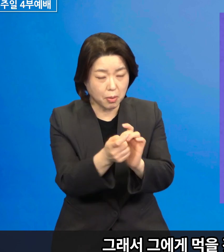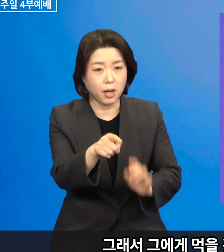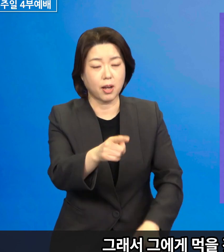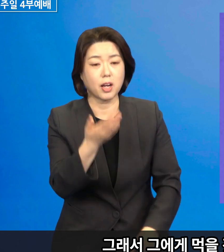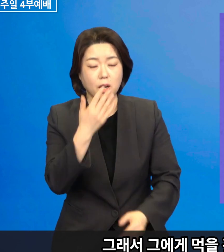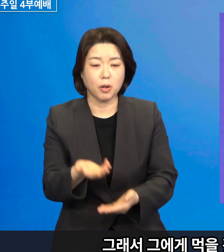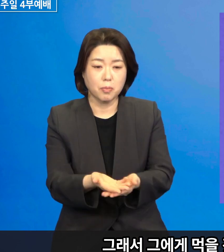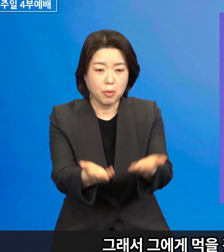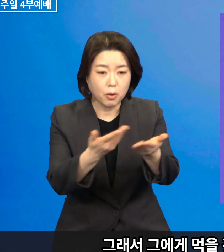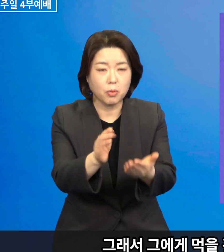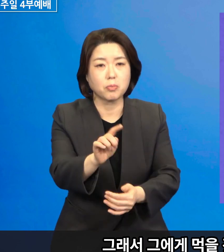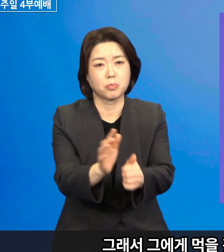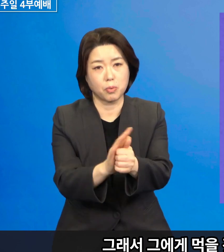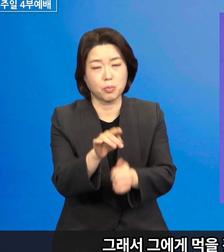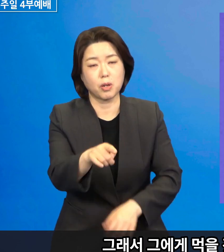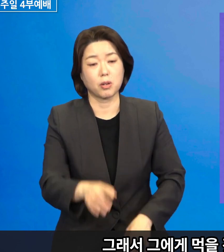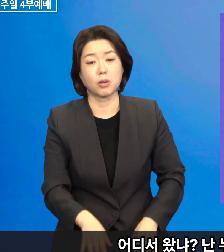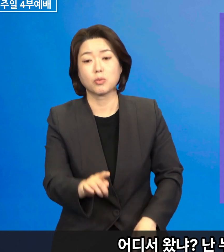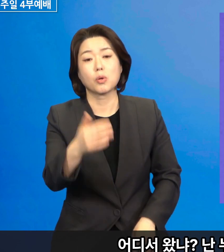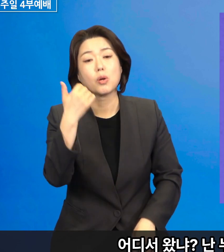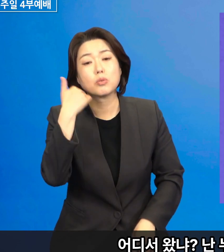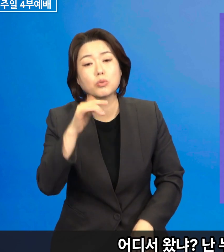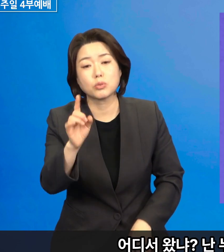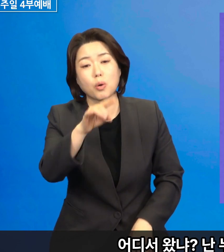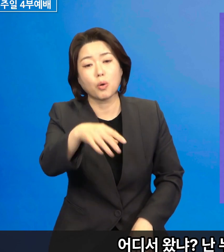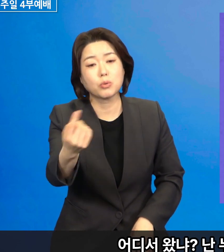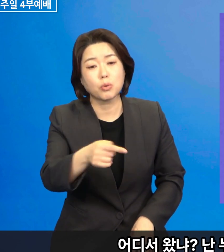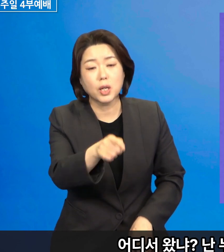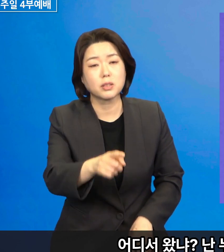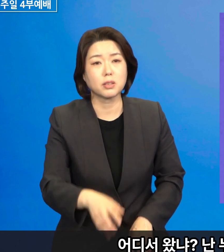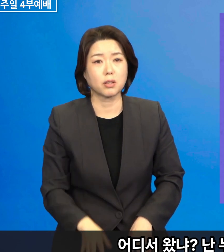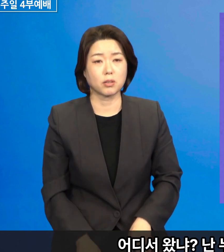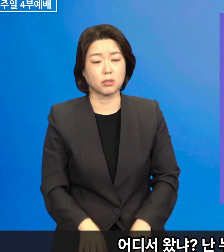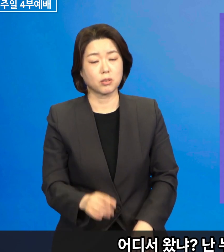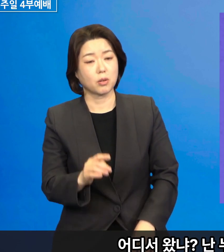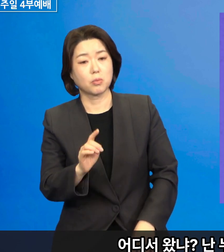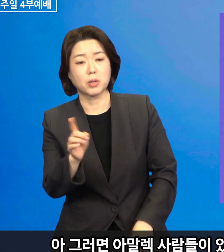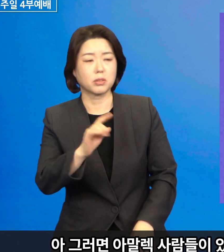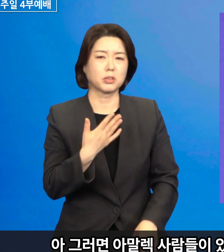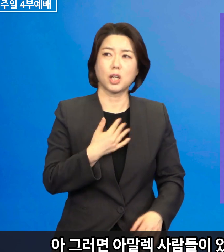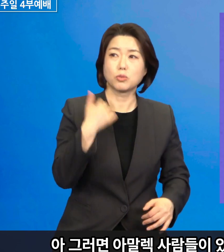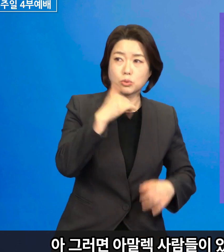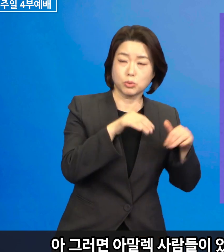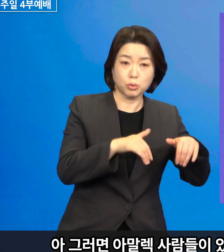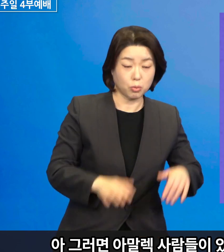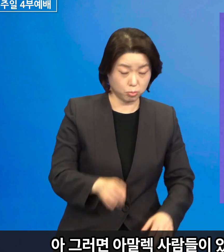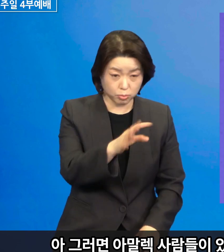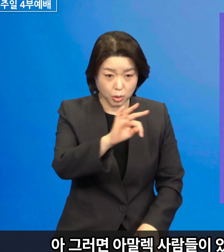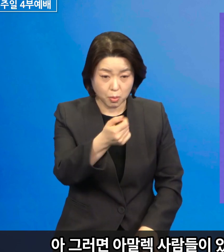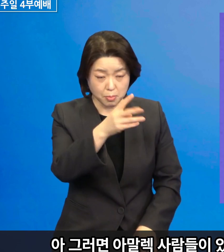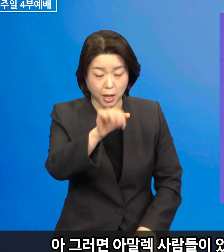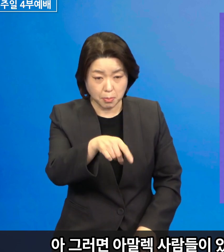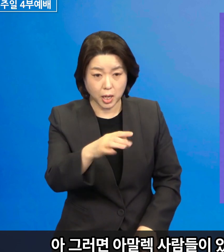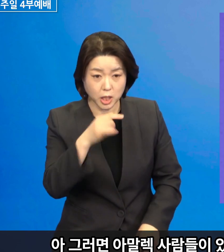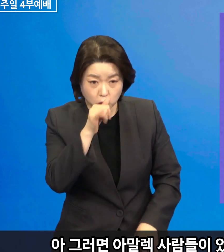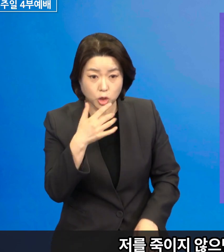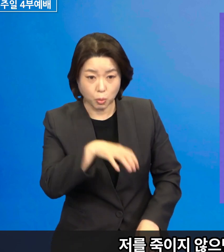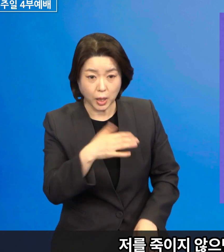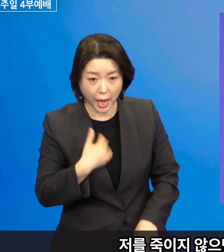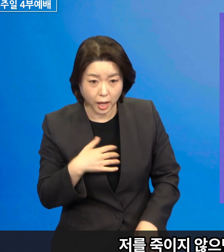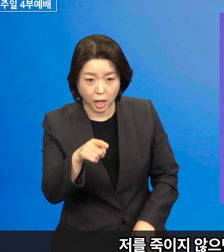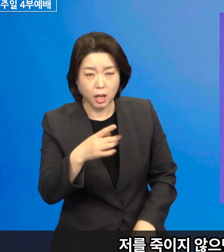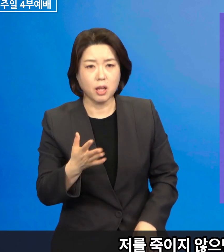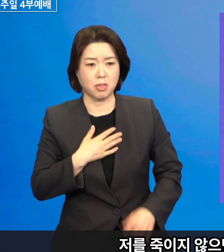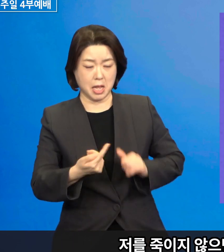것을 주면서 넌 누구냐? 어디서 왔냐? 난 넌 누구의 종입니다. 아, 그러면 아말렉 사람들이 있는 데를 아느냐? 알고 있습니다.